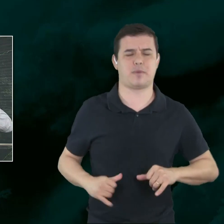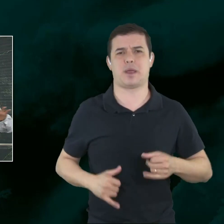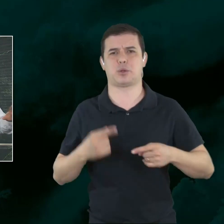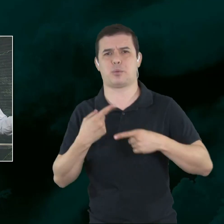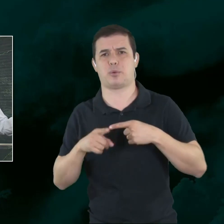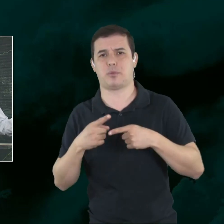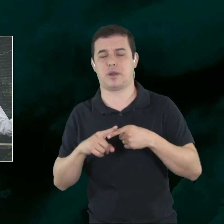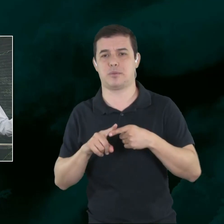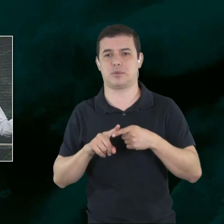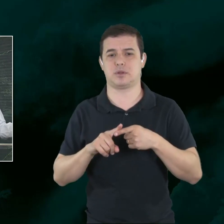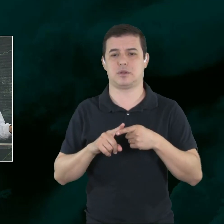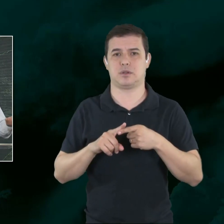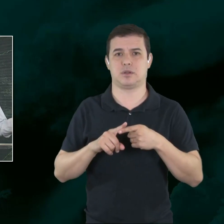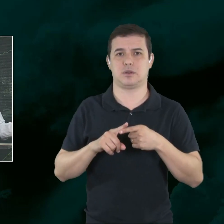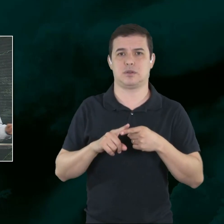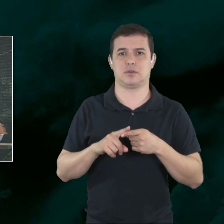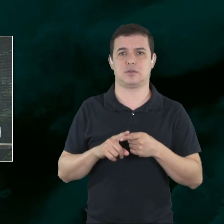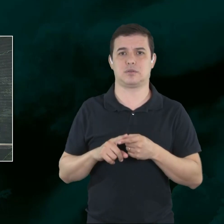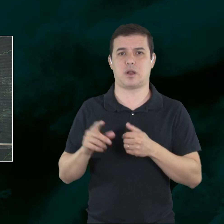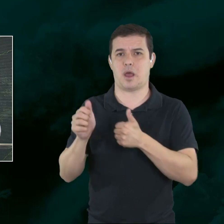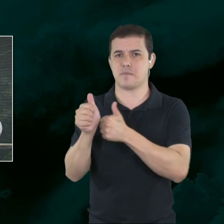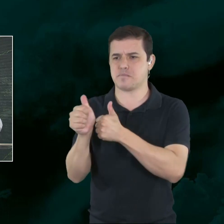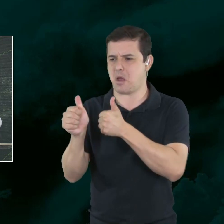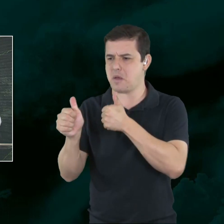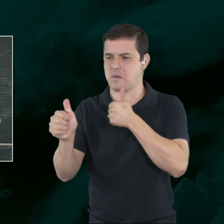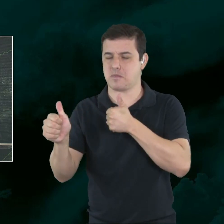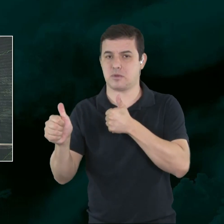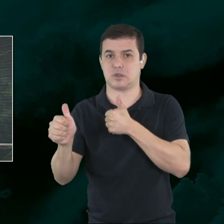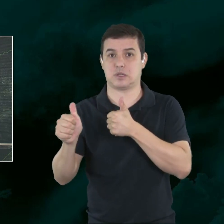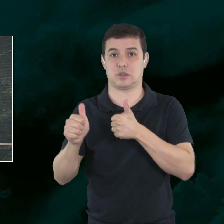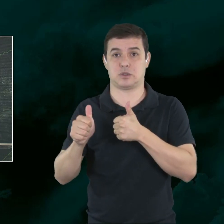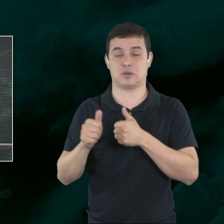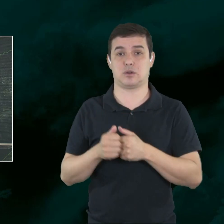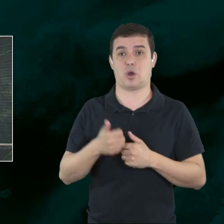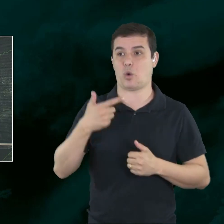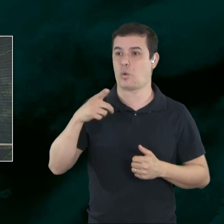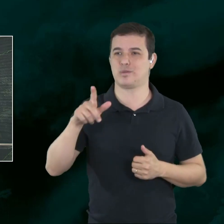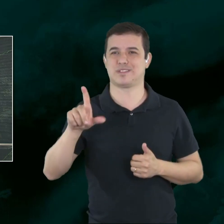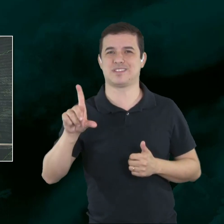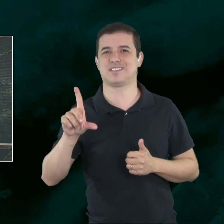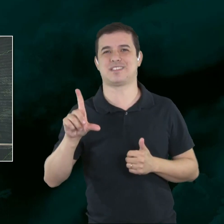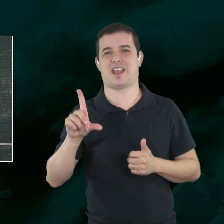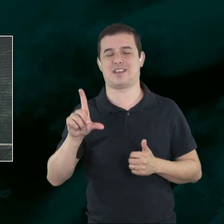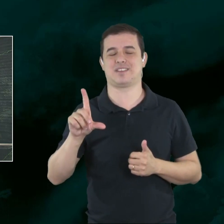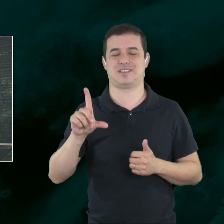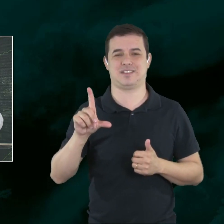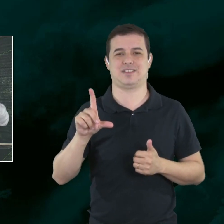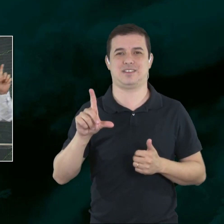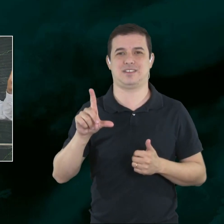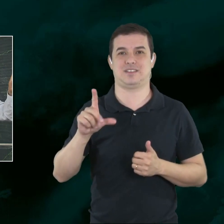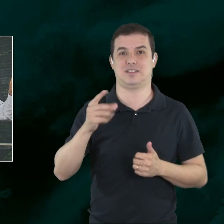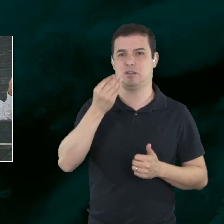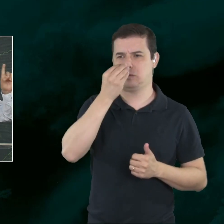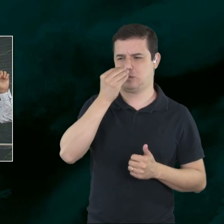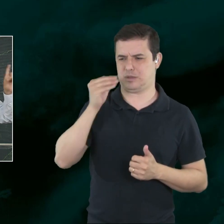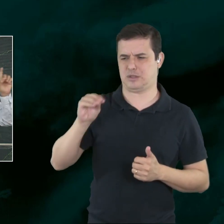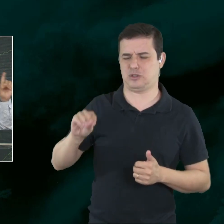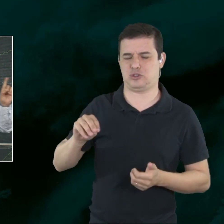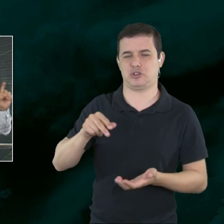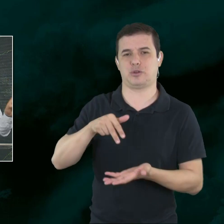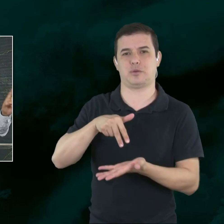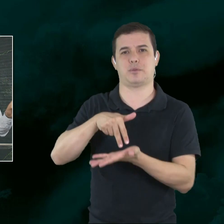mais conseguirá fazer você vacilar. E Deus está preparando a sua igreja para esse momento final